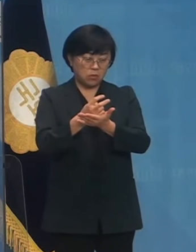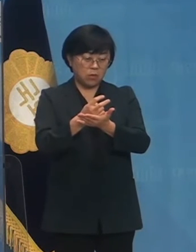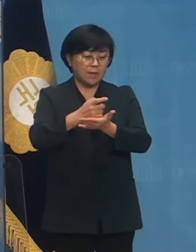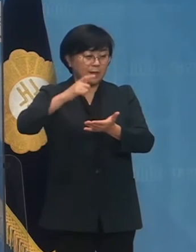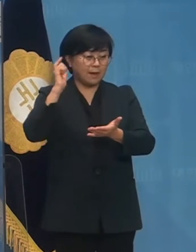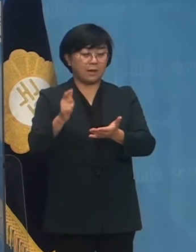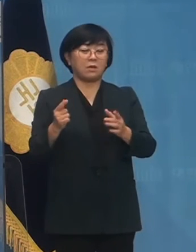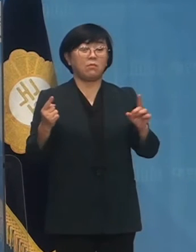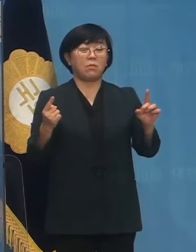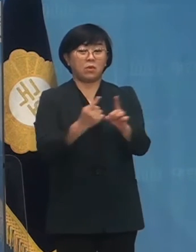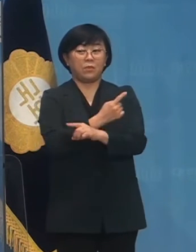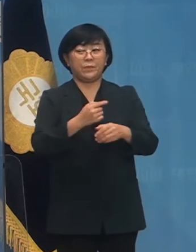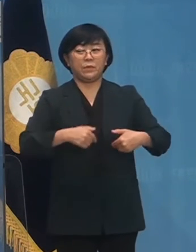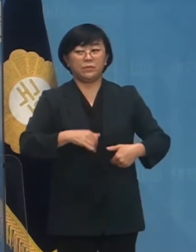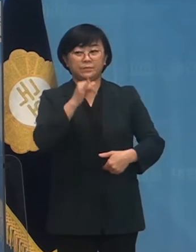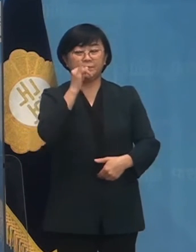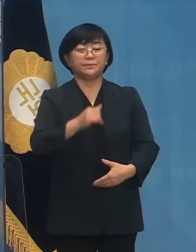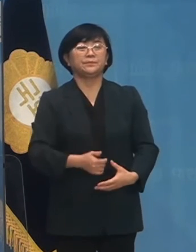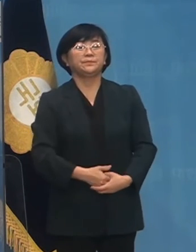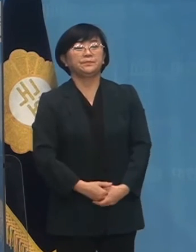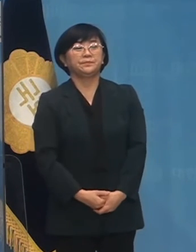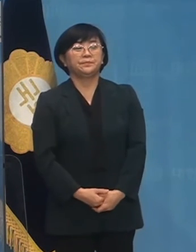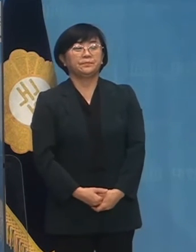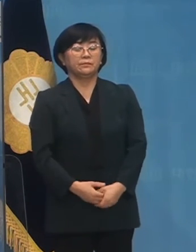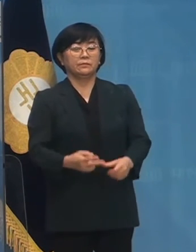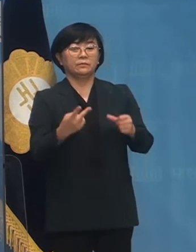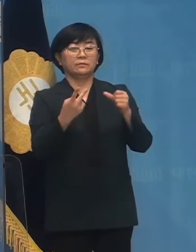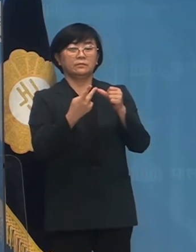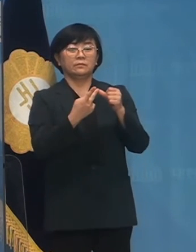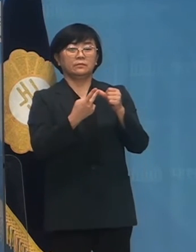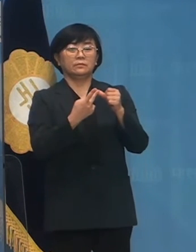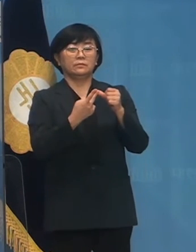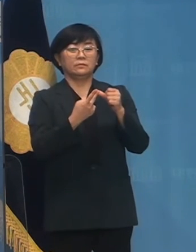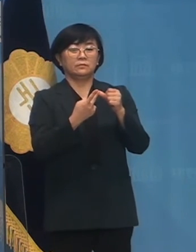개정할 수밖에 없습니다. 둘째,